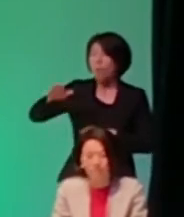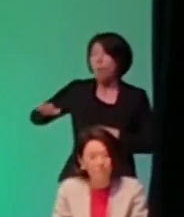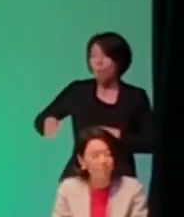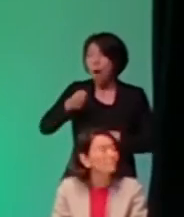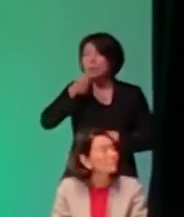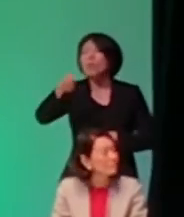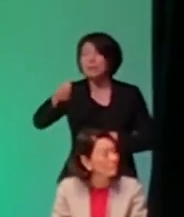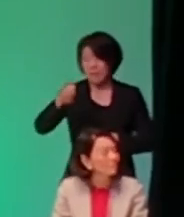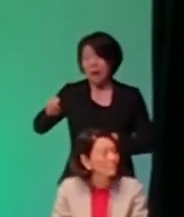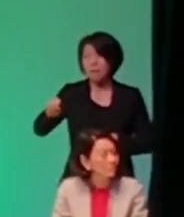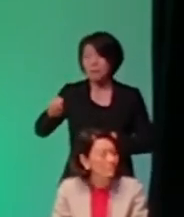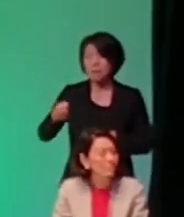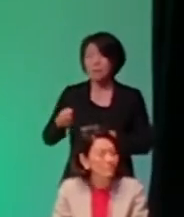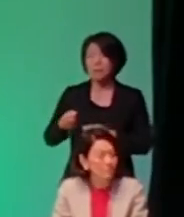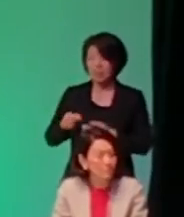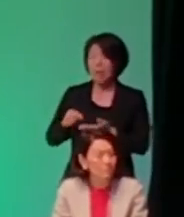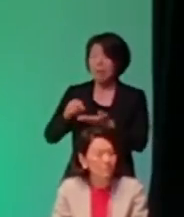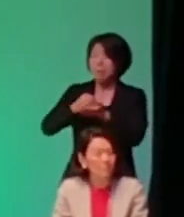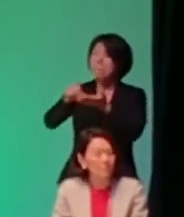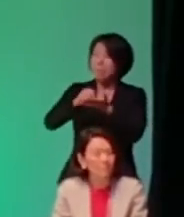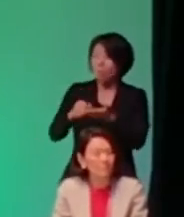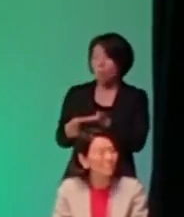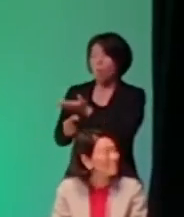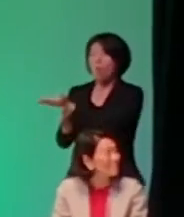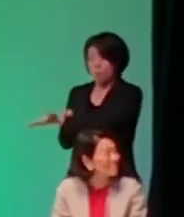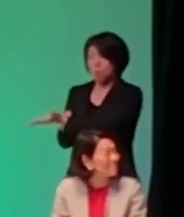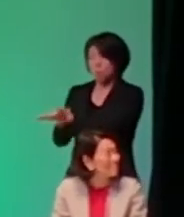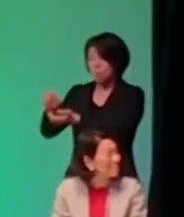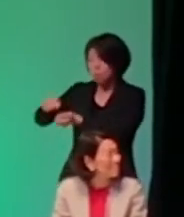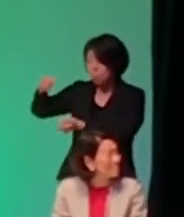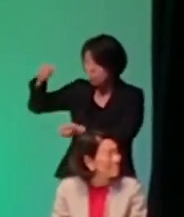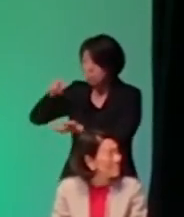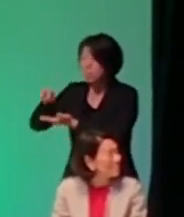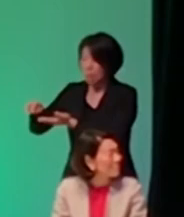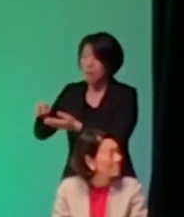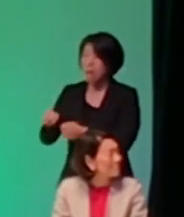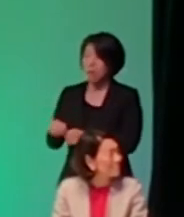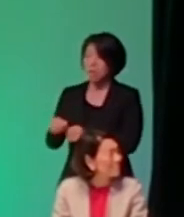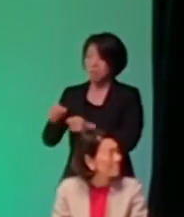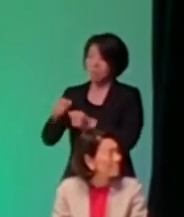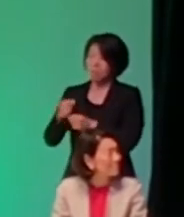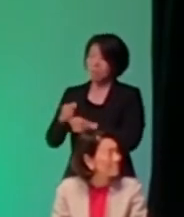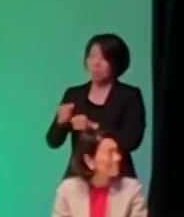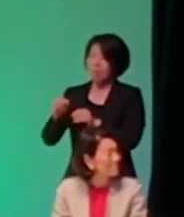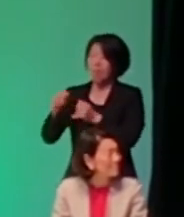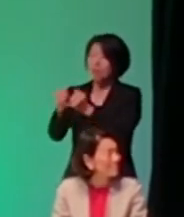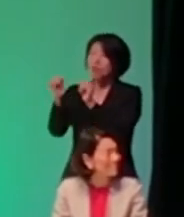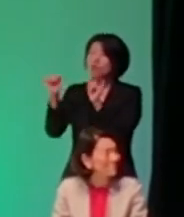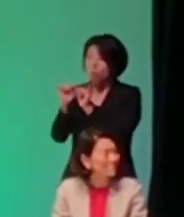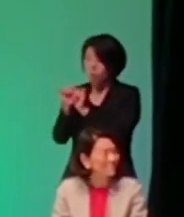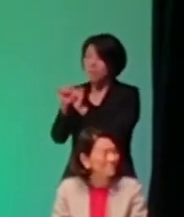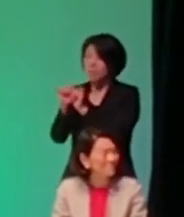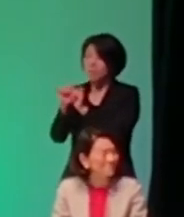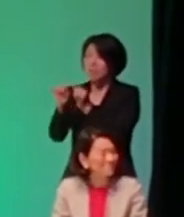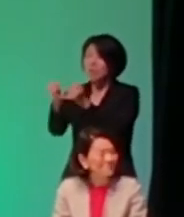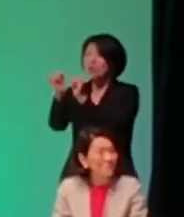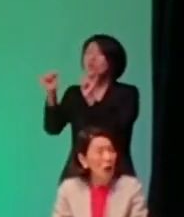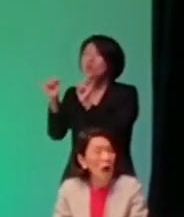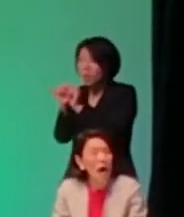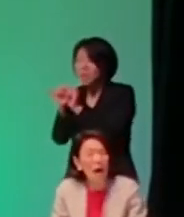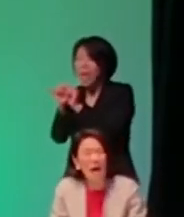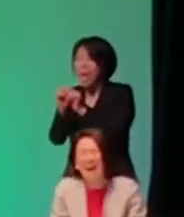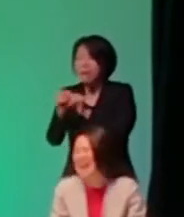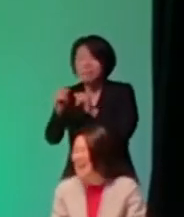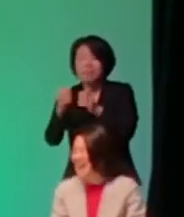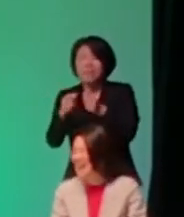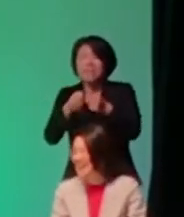に、伝言のメモを入れようと思ってレターケースを開けたら、週刊誌の特集の女性上司に使える悲哀っていう